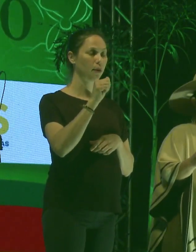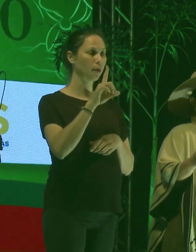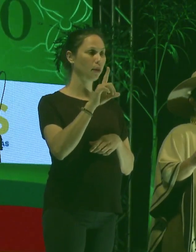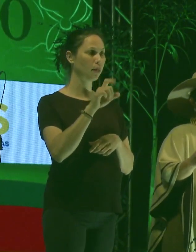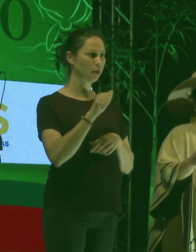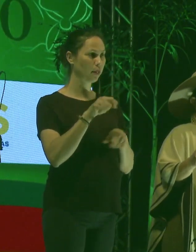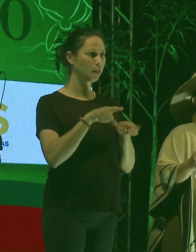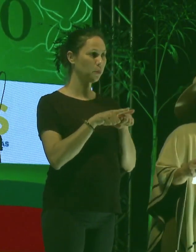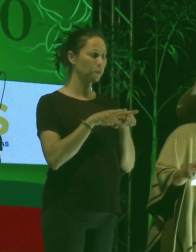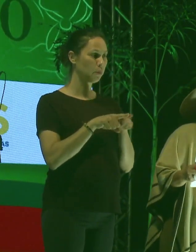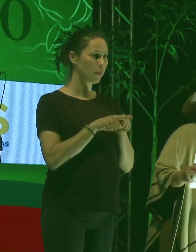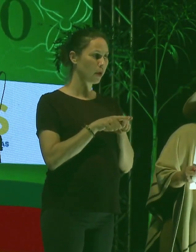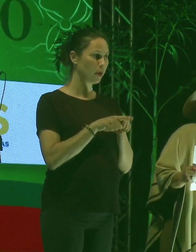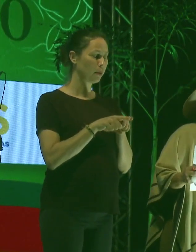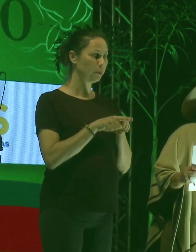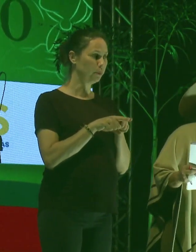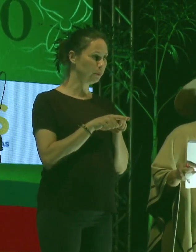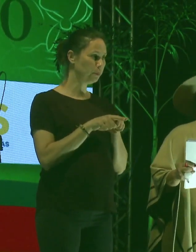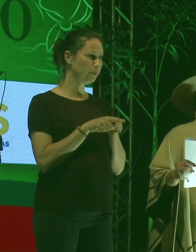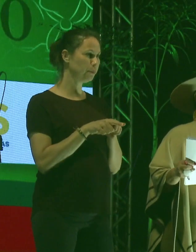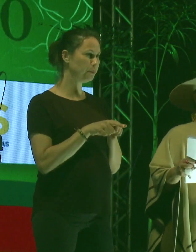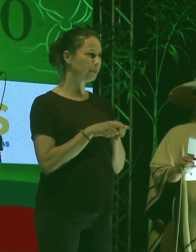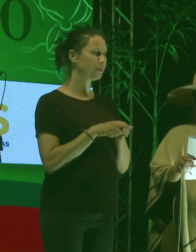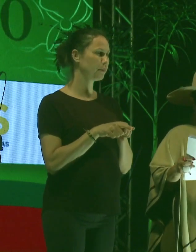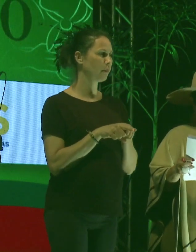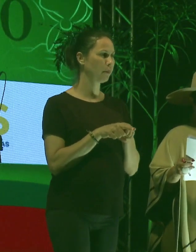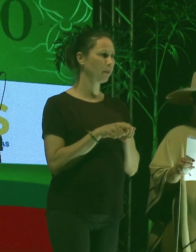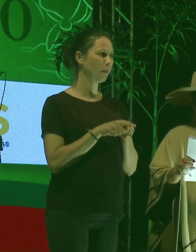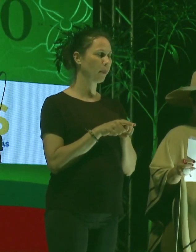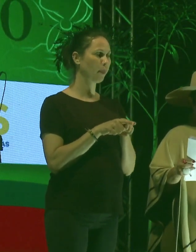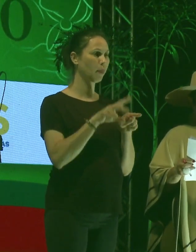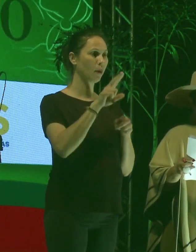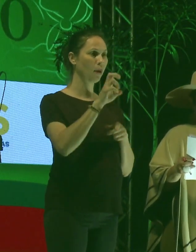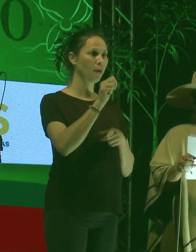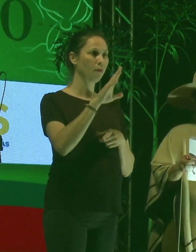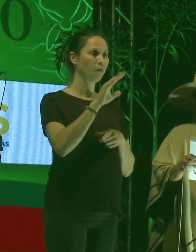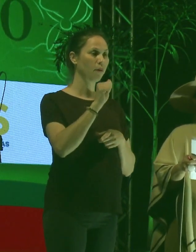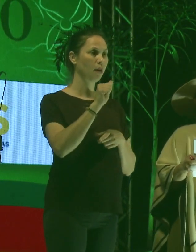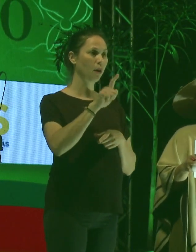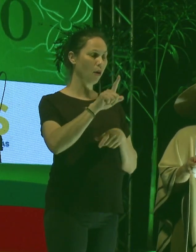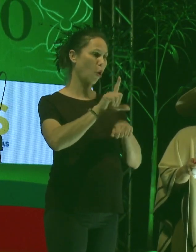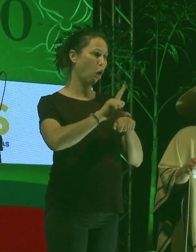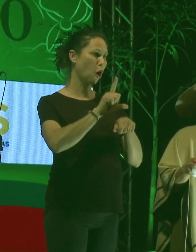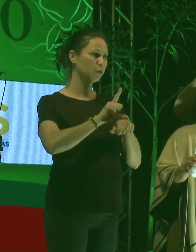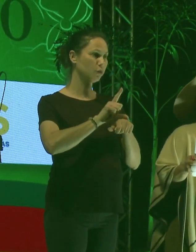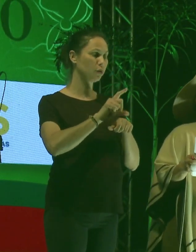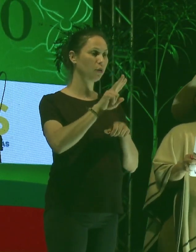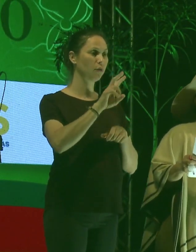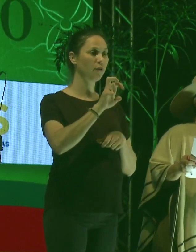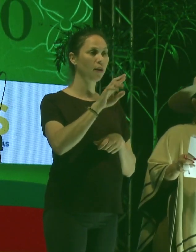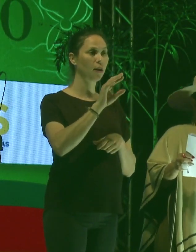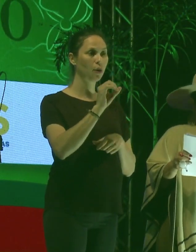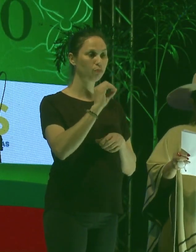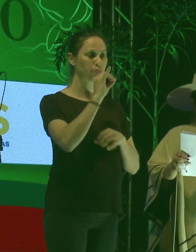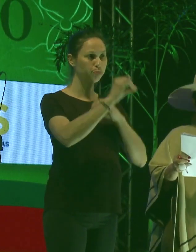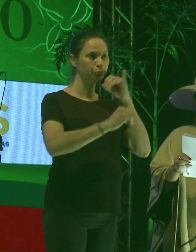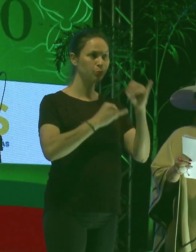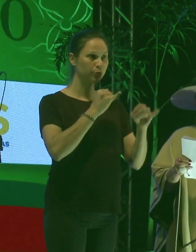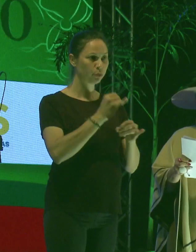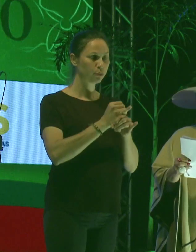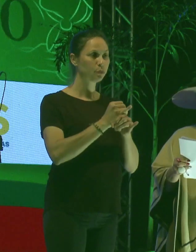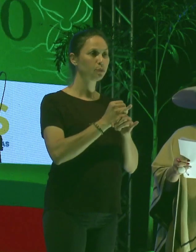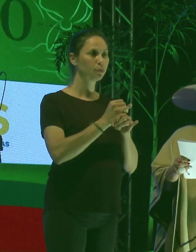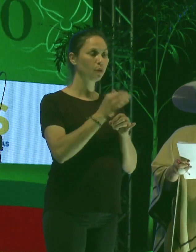Terra Marcada, mapeamento territorial. Vencal Calçados e Esportes. Vero Internet.